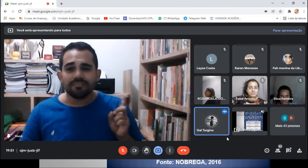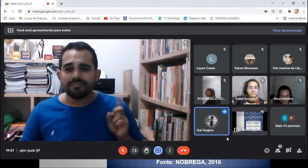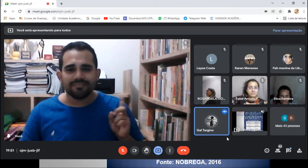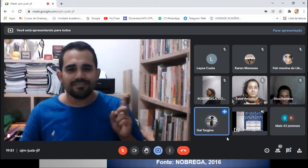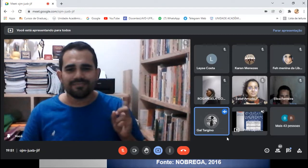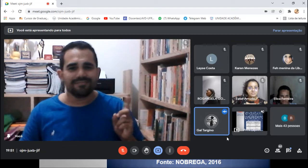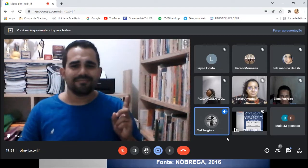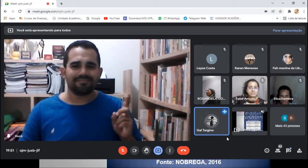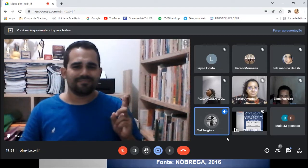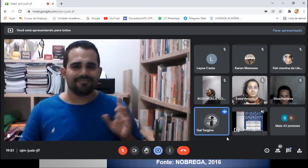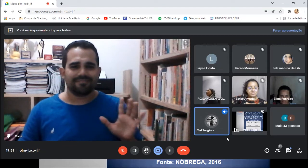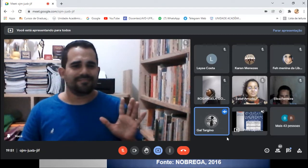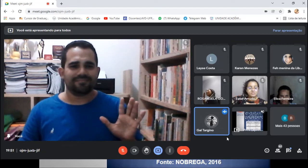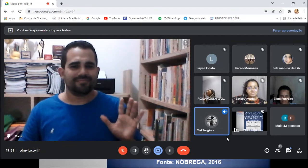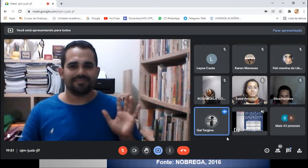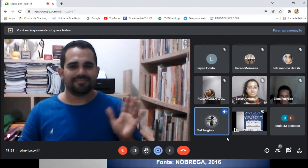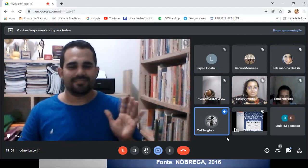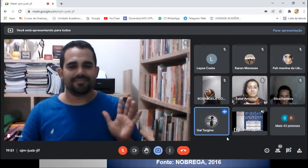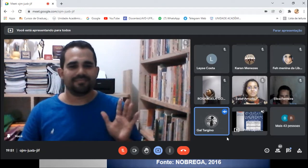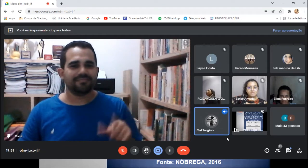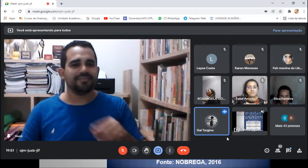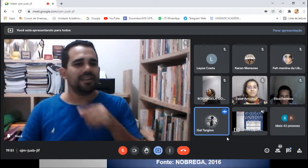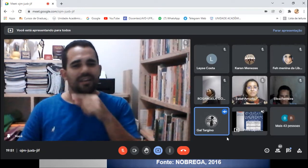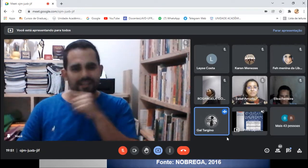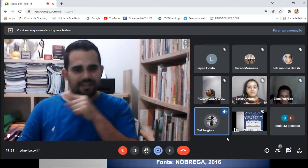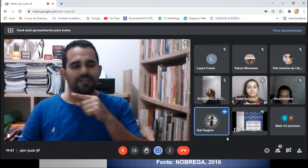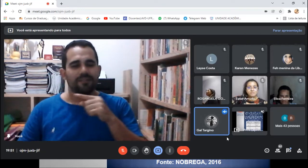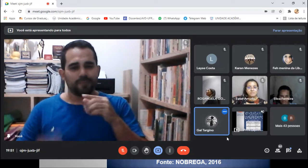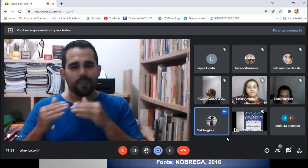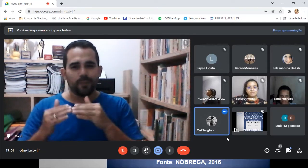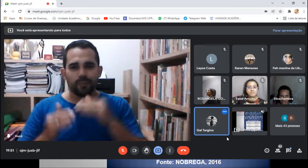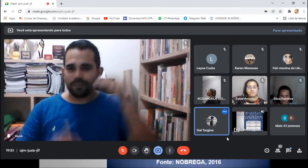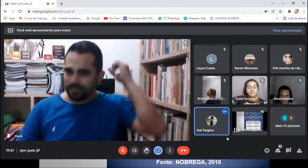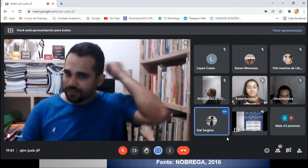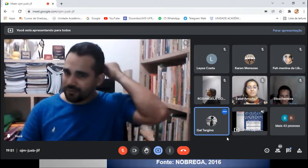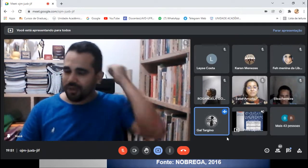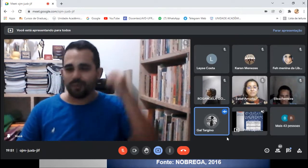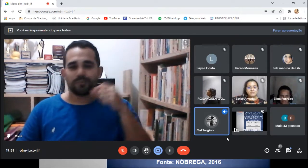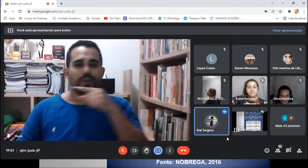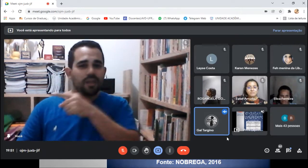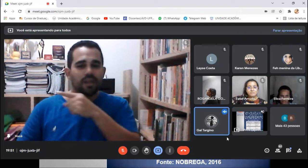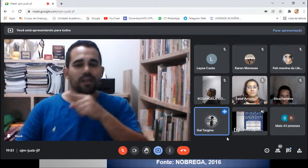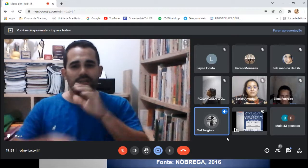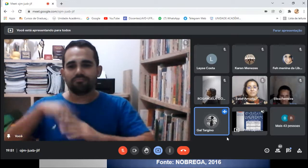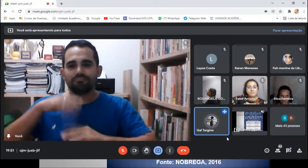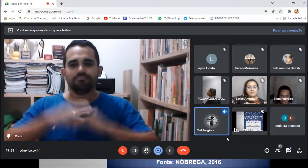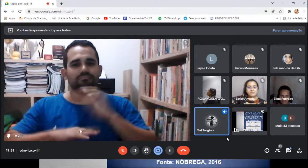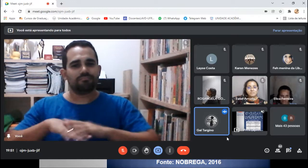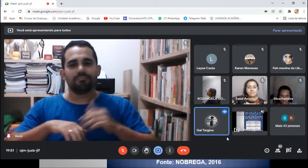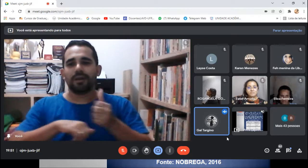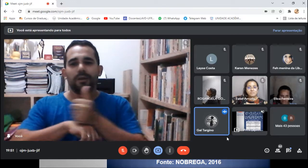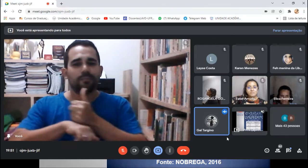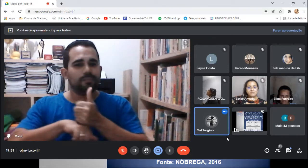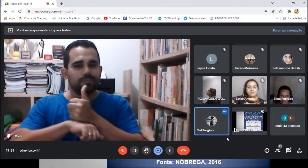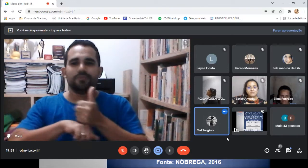é um empoderamento da língua. Não, não, calma. É um estudo, né? Um estudo de